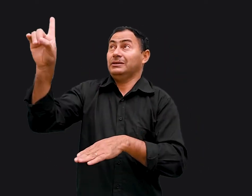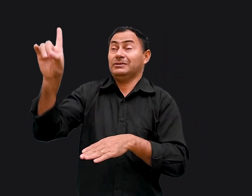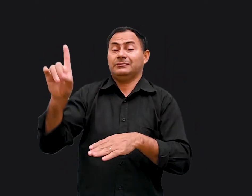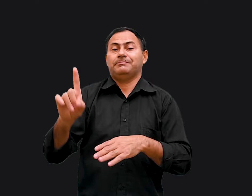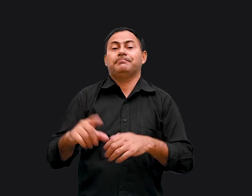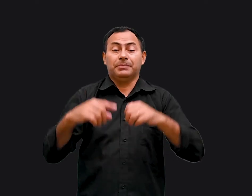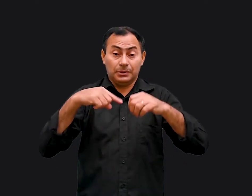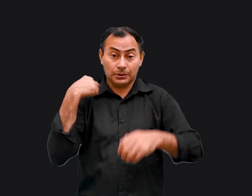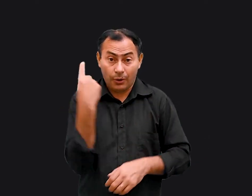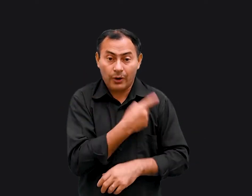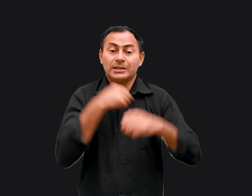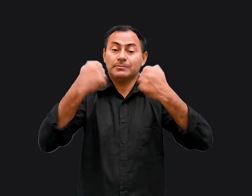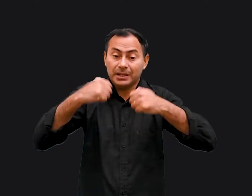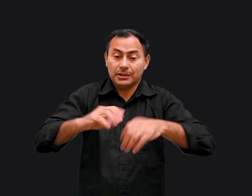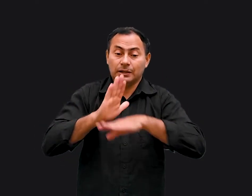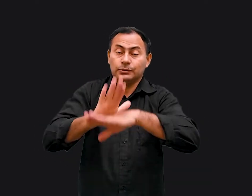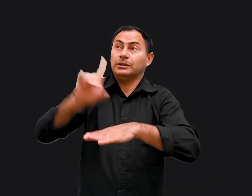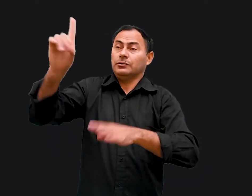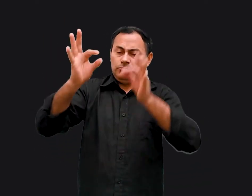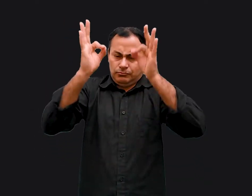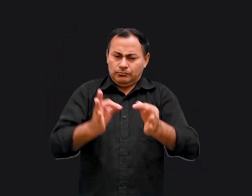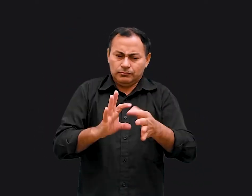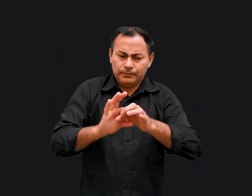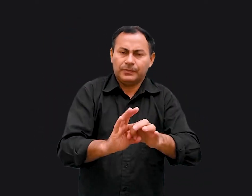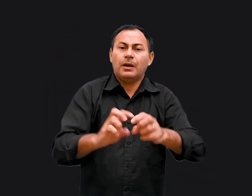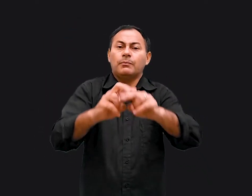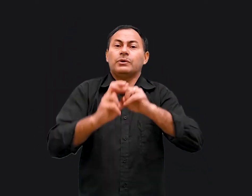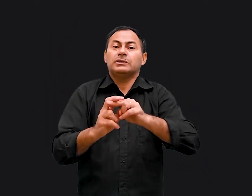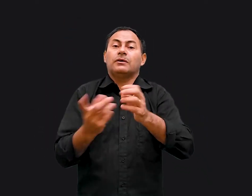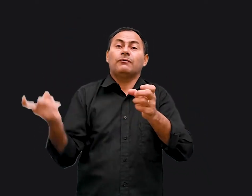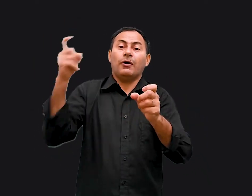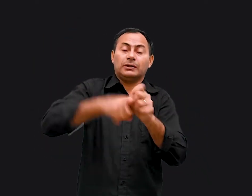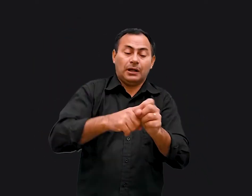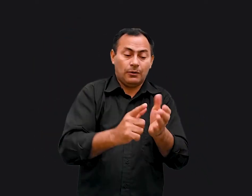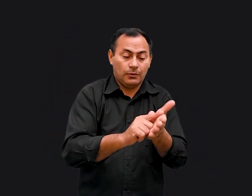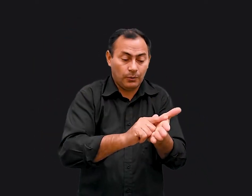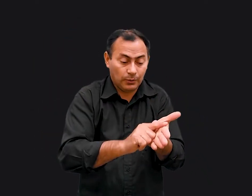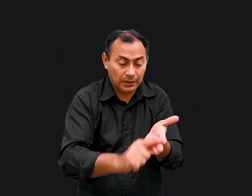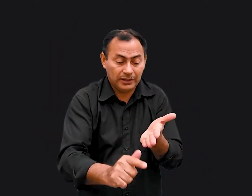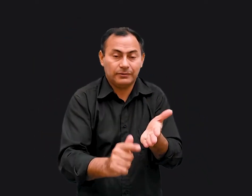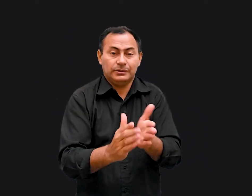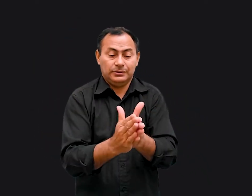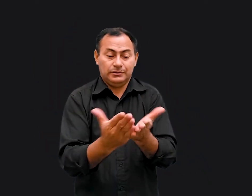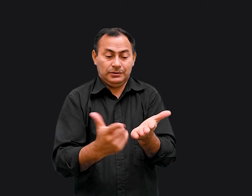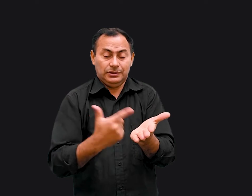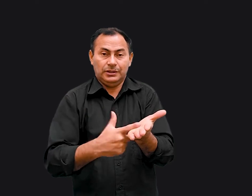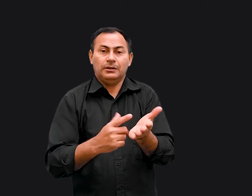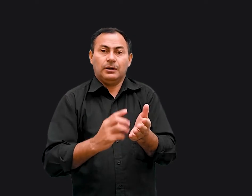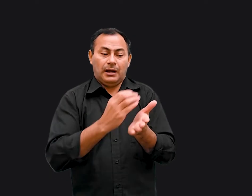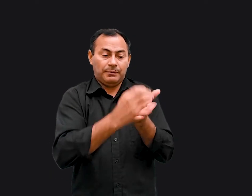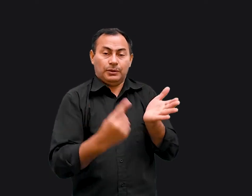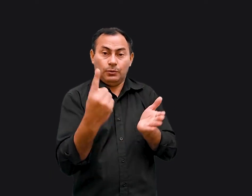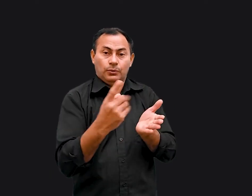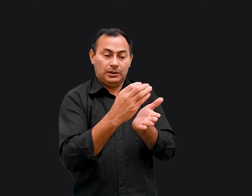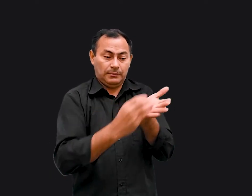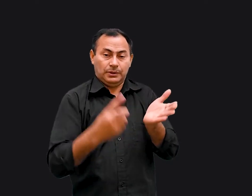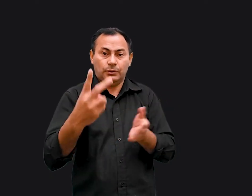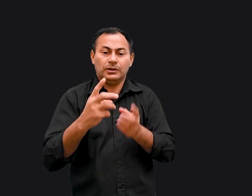Deus. É por isso que devemos voltar ao livro de Gênesis, capítulo 1 e capítulo 2, considerar a criação do homem